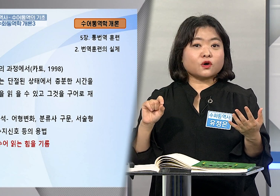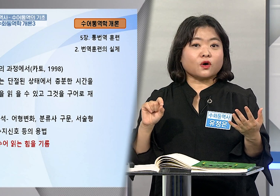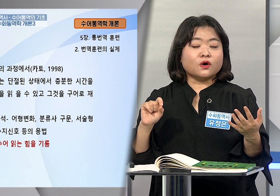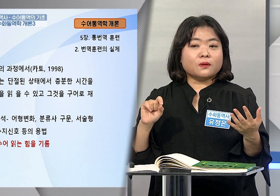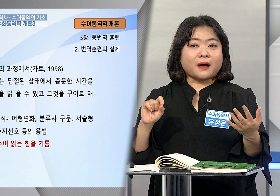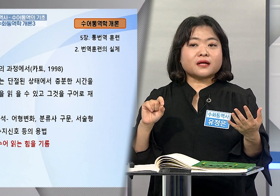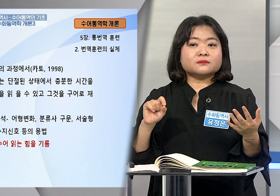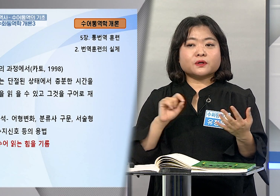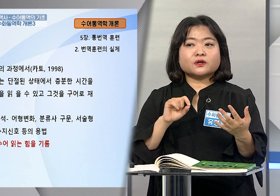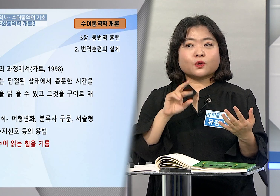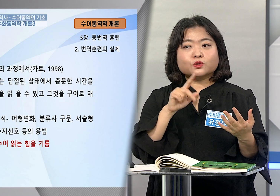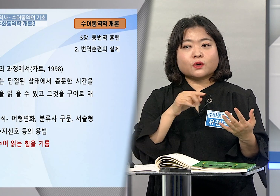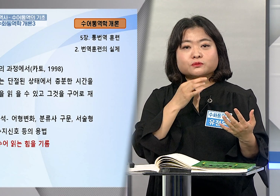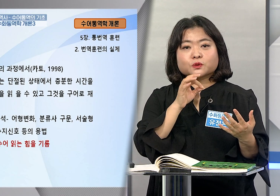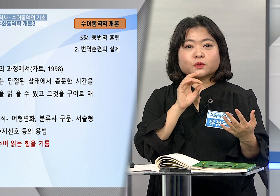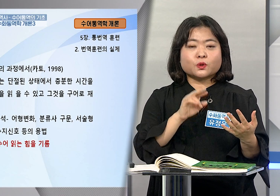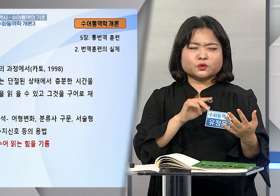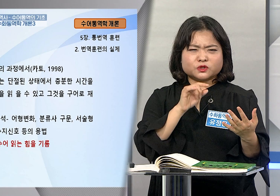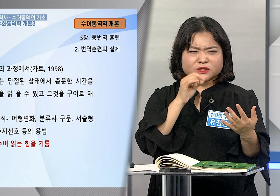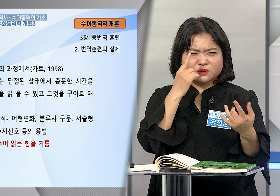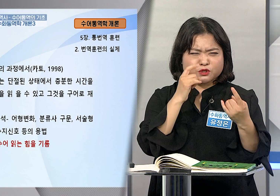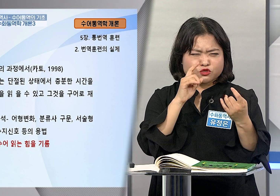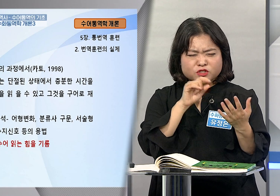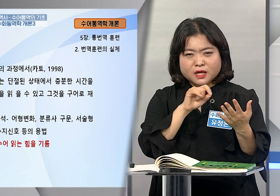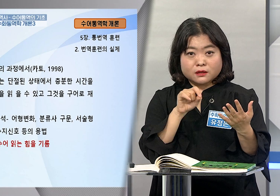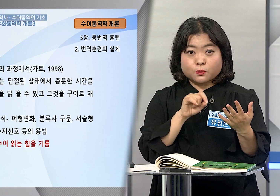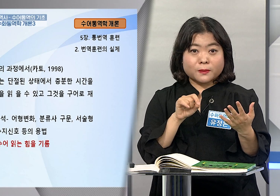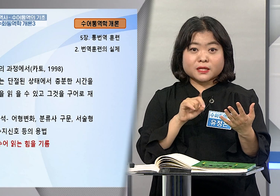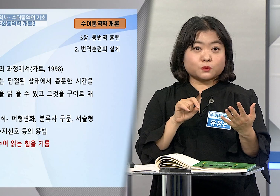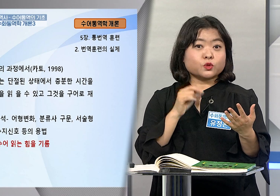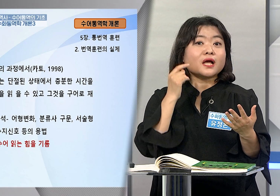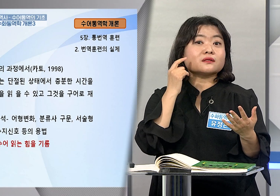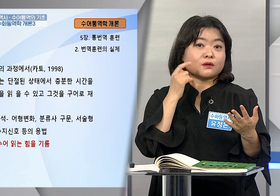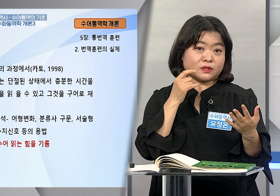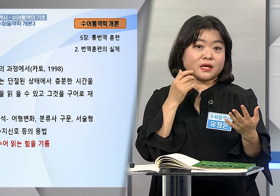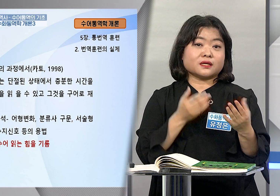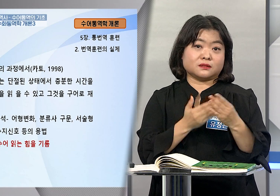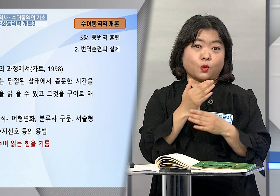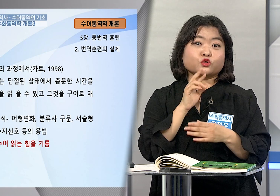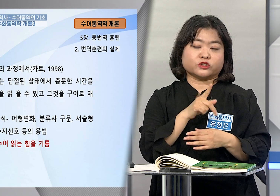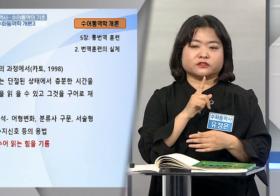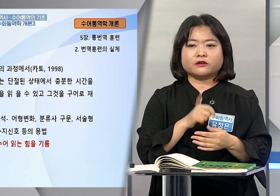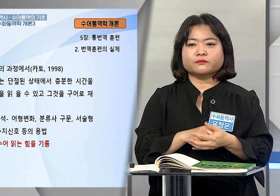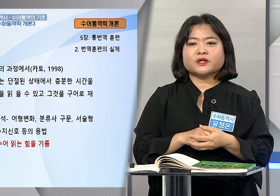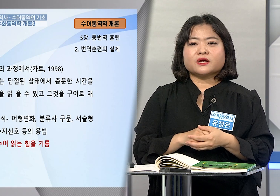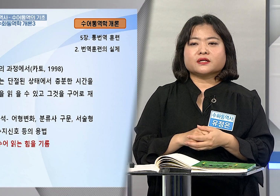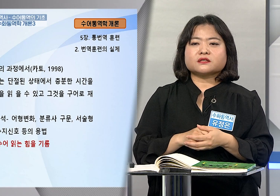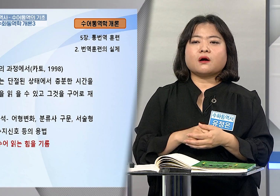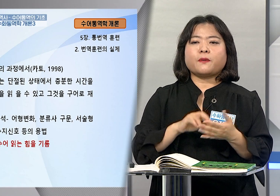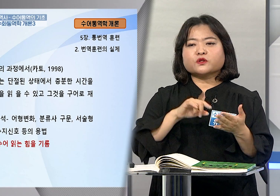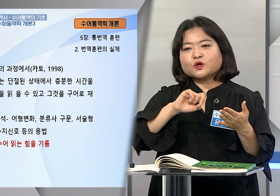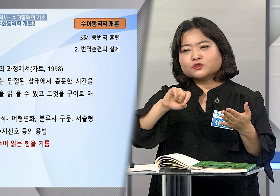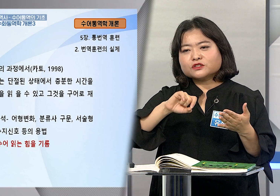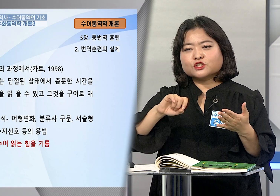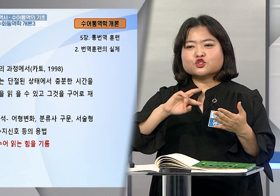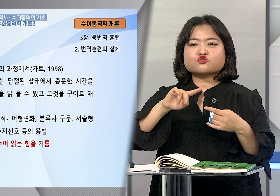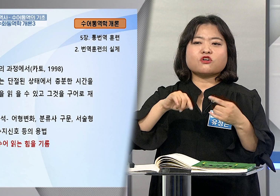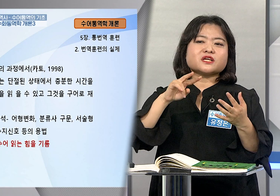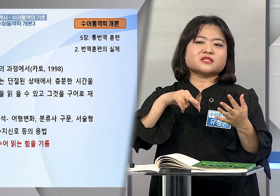그렇죠. 많은 번역의 오류와 음성 통역 오류는 이 비수지나 이걸 뽑아내지 못하기 때문에 생기는 오류거든요. 그래서 번역 훈련은 수어 읽는